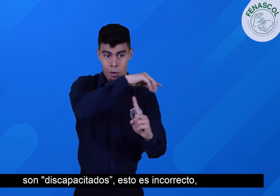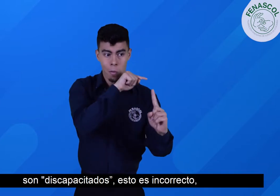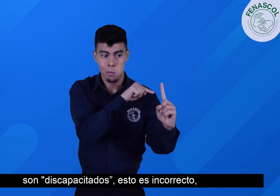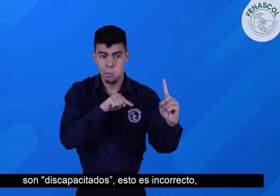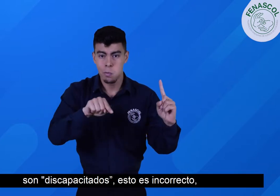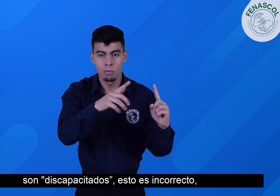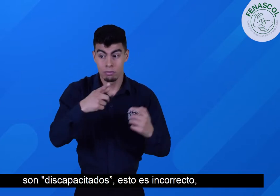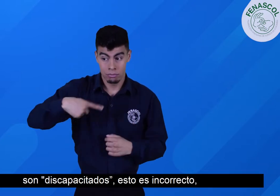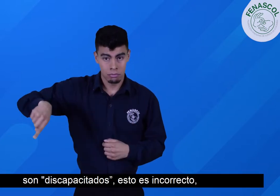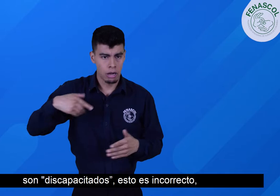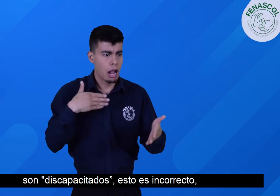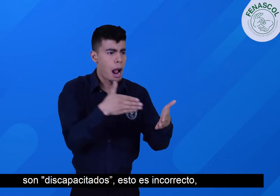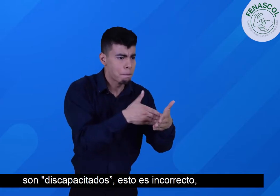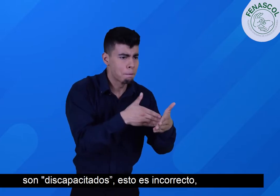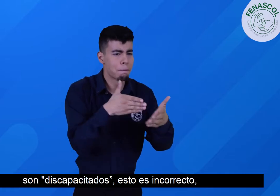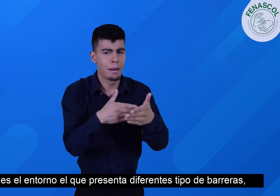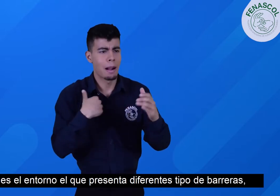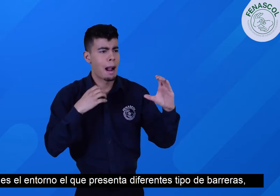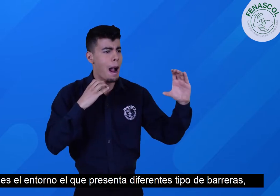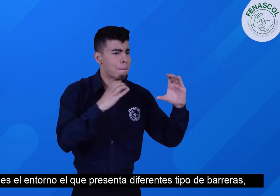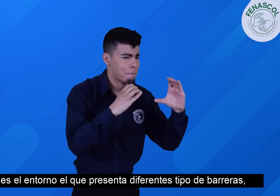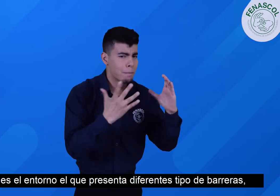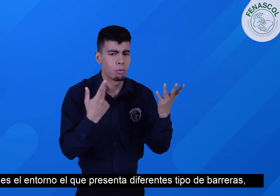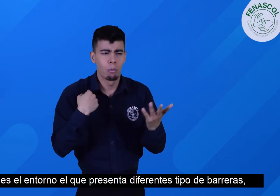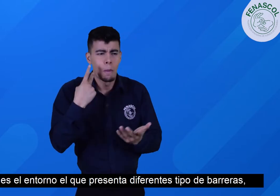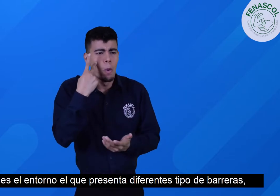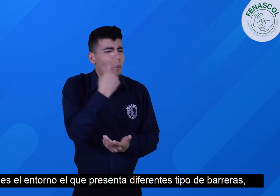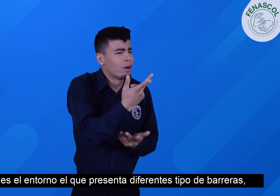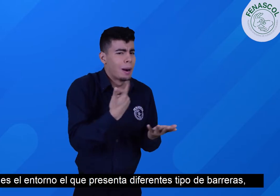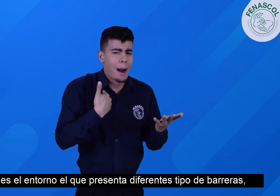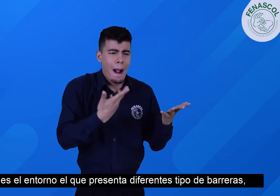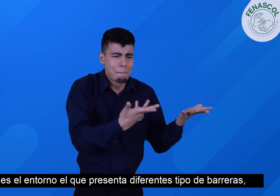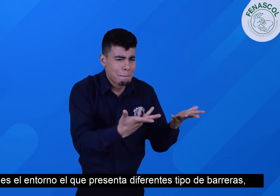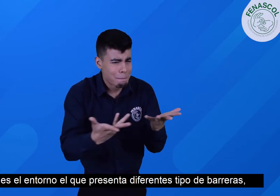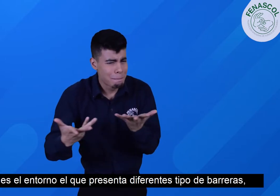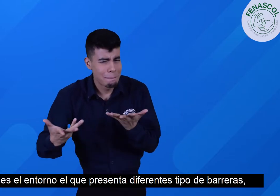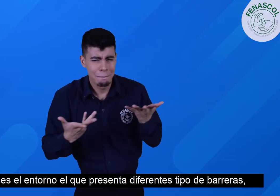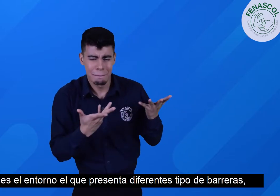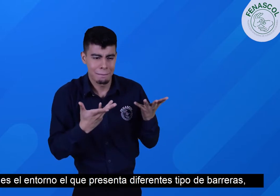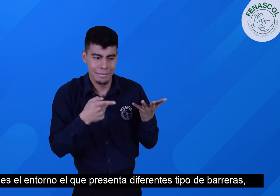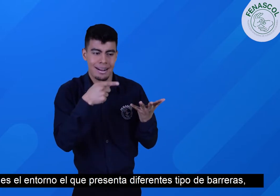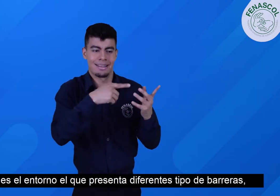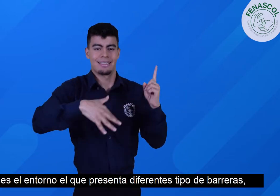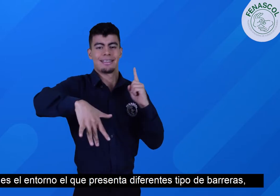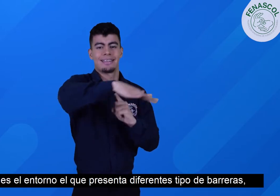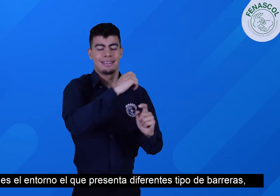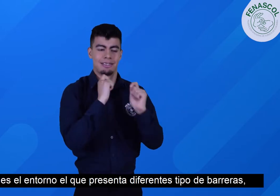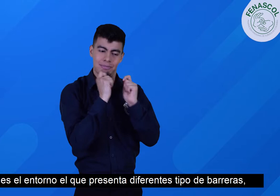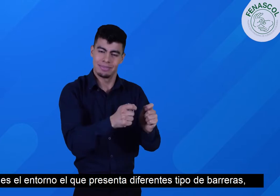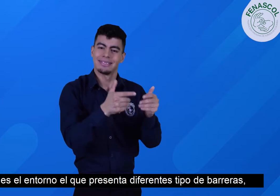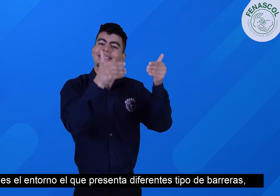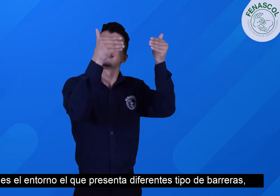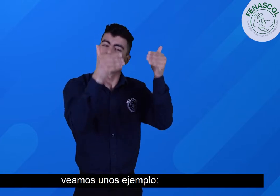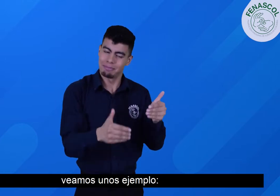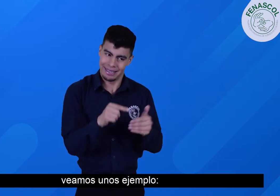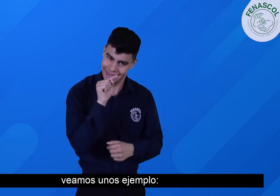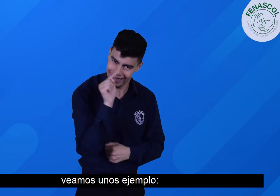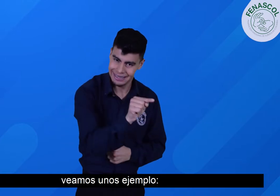es incorrecto pues es el entorno el que presenta diferentes tipos de barreras veamos unos